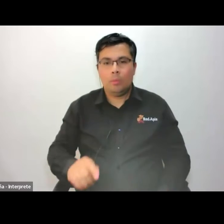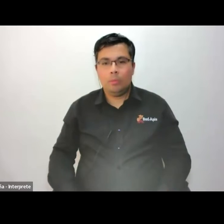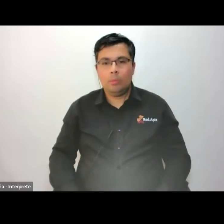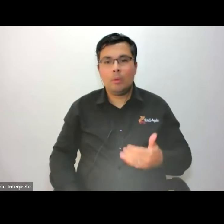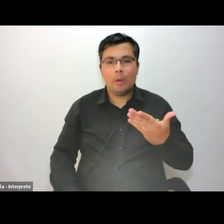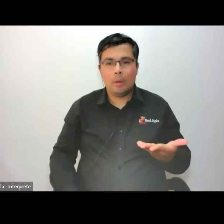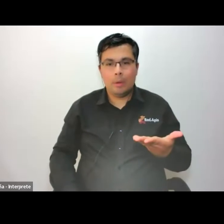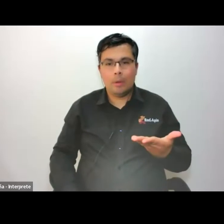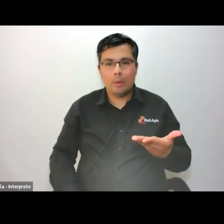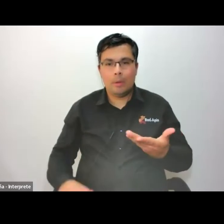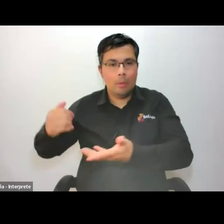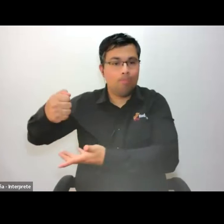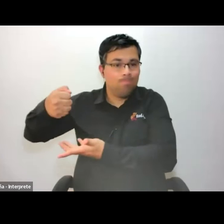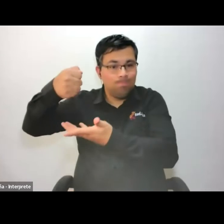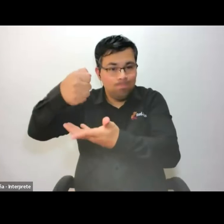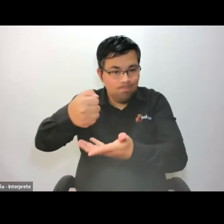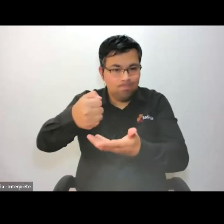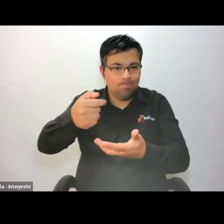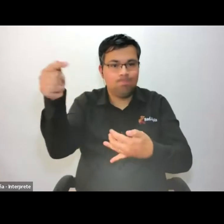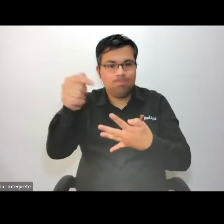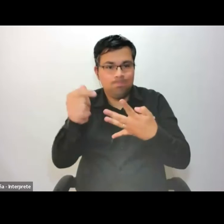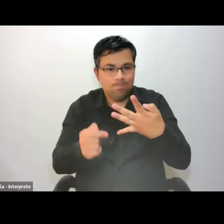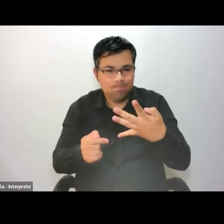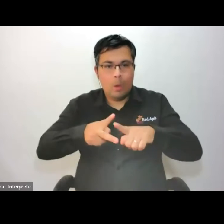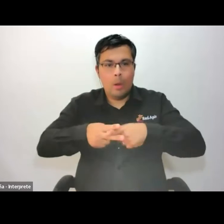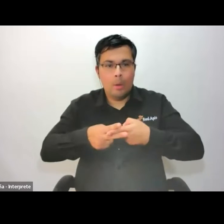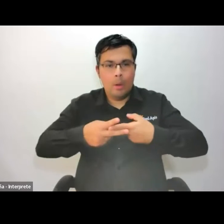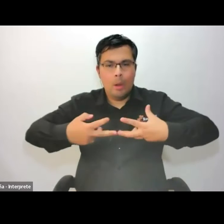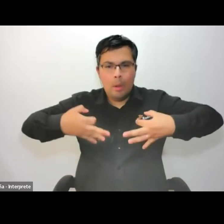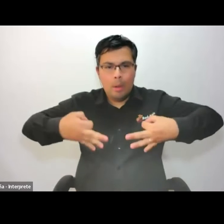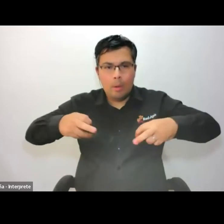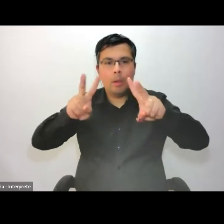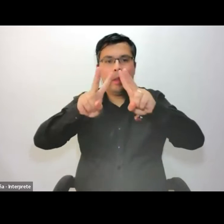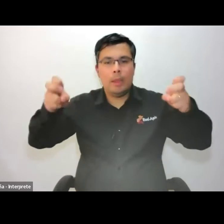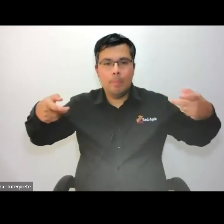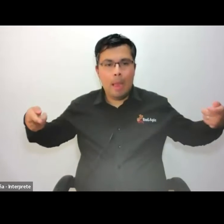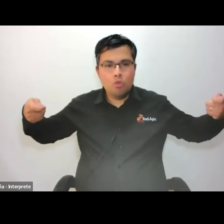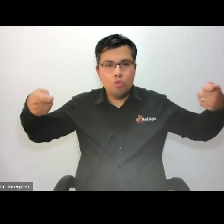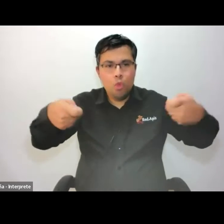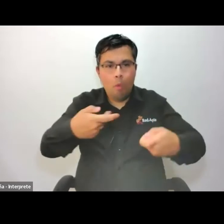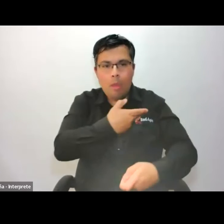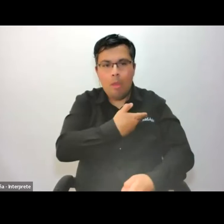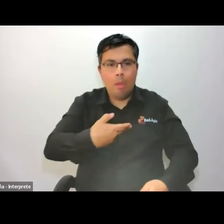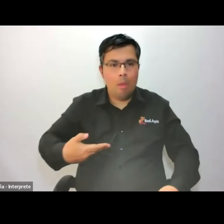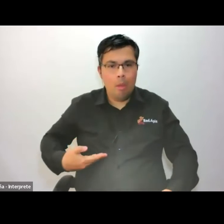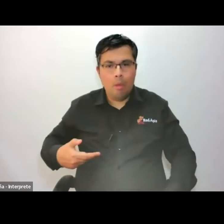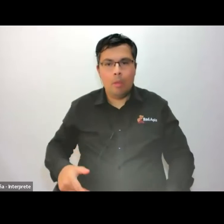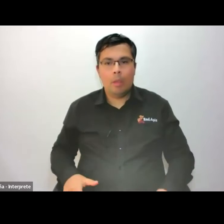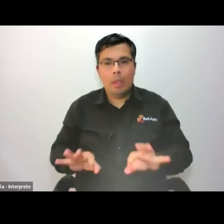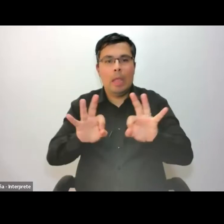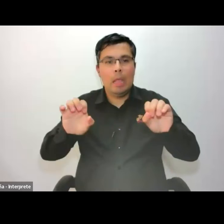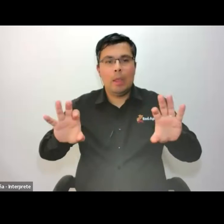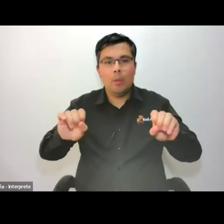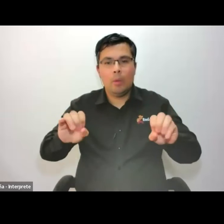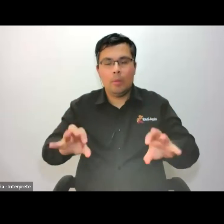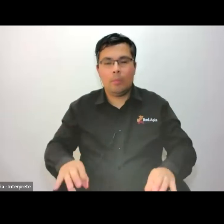recursos especiales. Por lo tanto, desde una perspectiva de las subvenciones educacionales, a lo menos, los